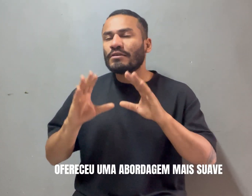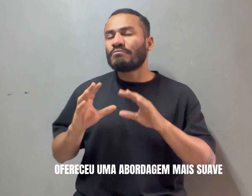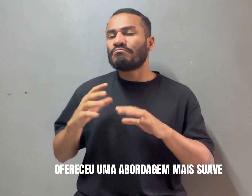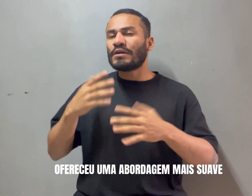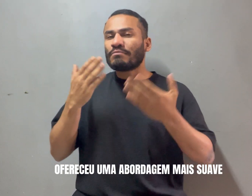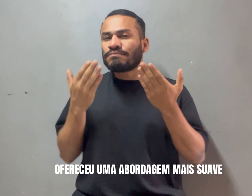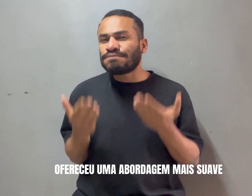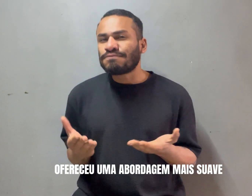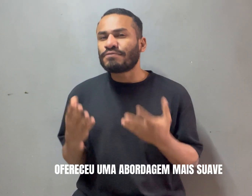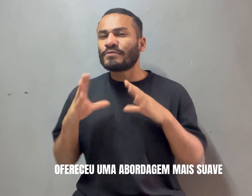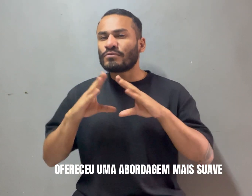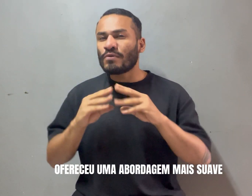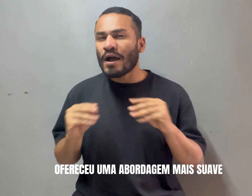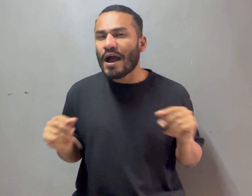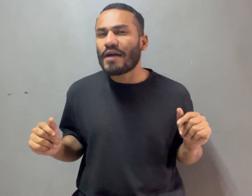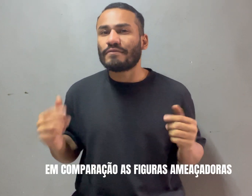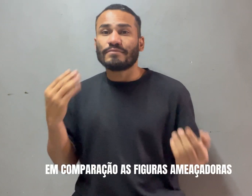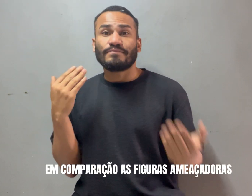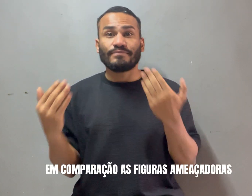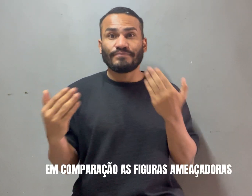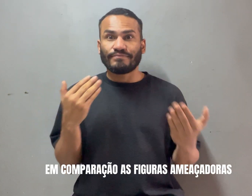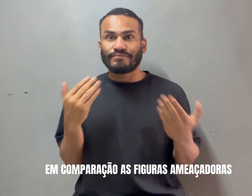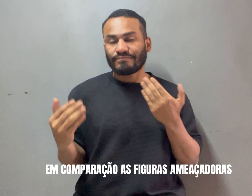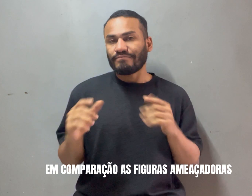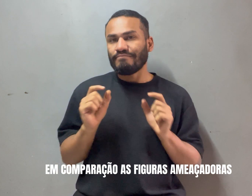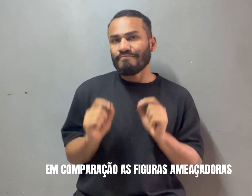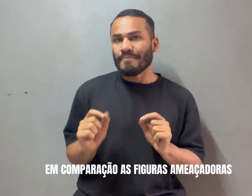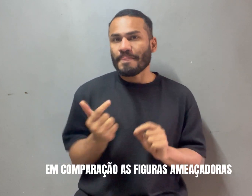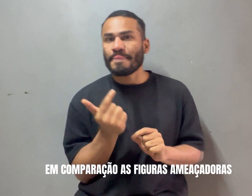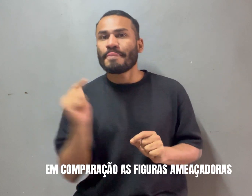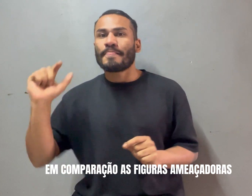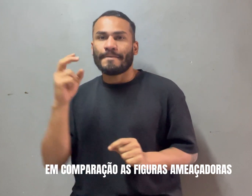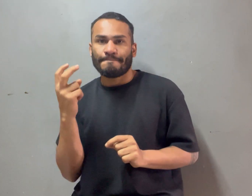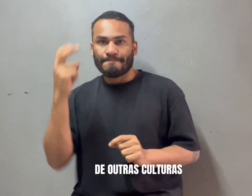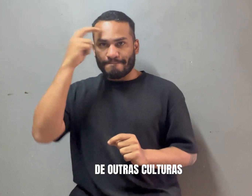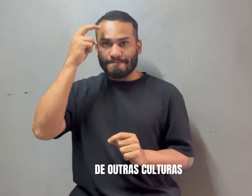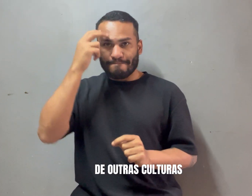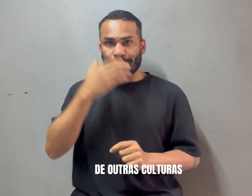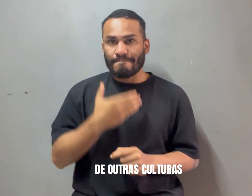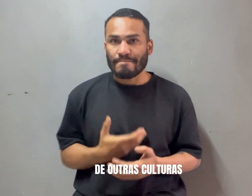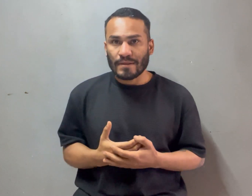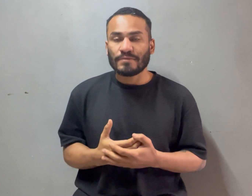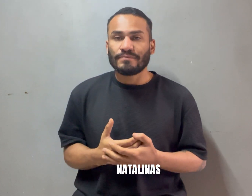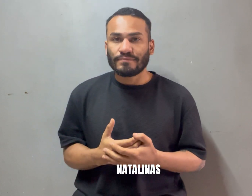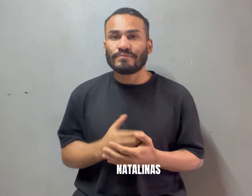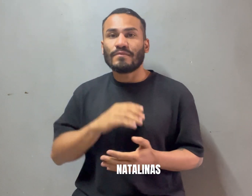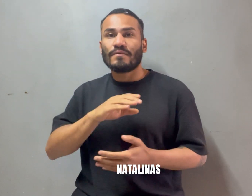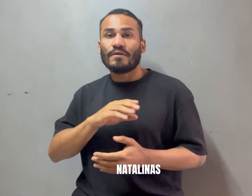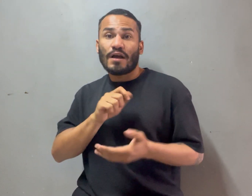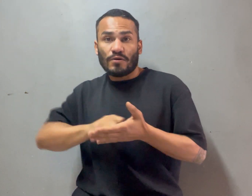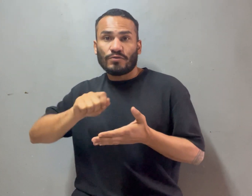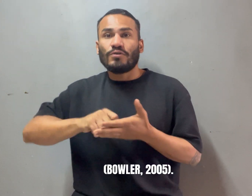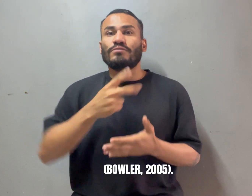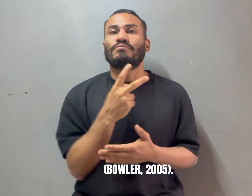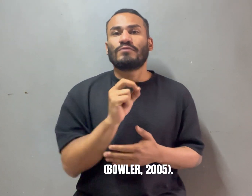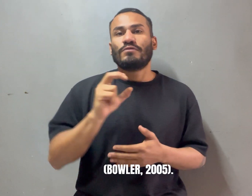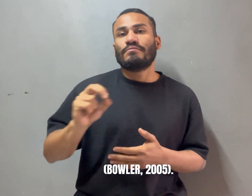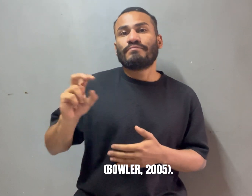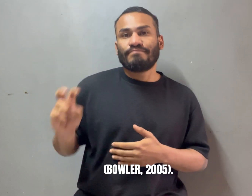uma abordagem mais suave em comparação às figuras ameaçadoras de outras culturas natalinas. Bowler,